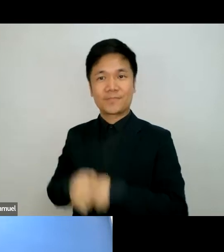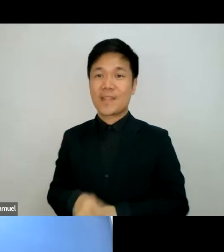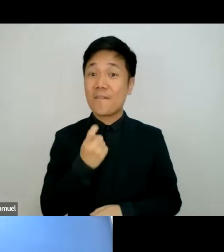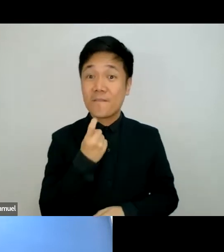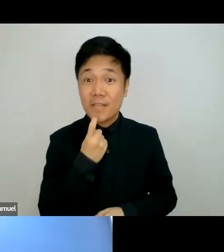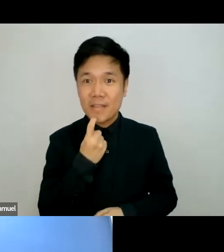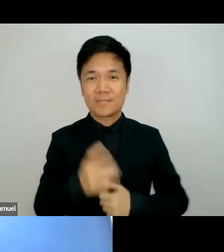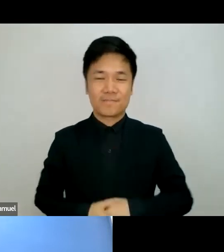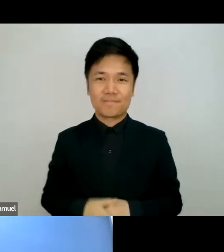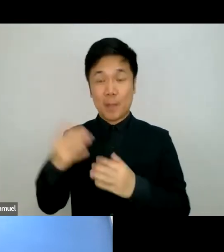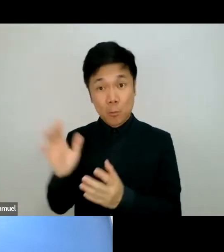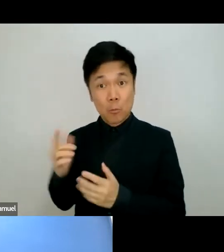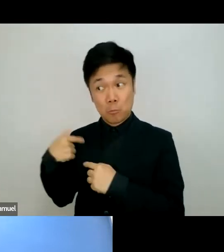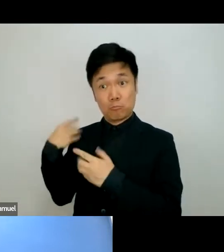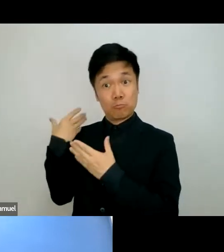chevronné dans